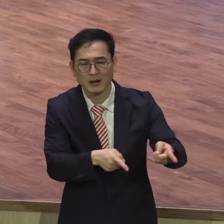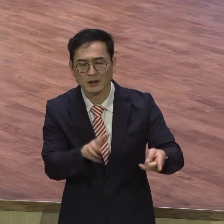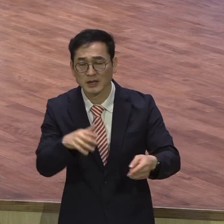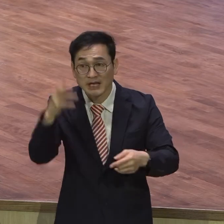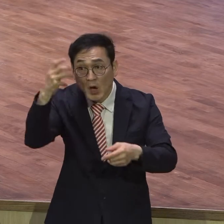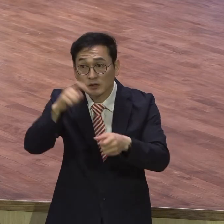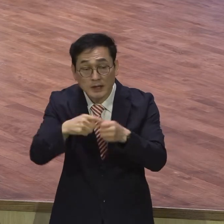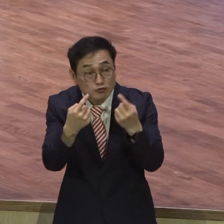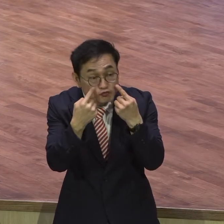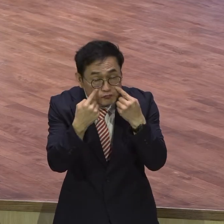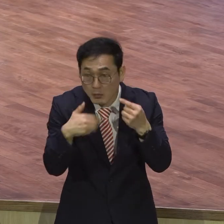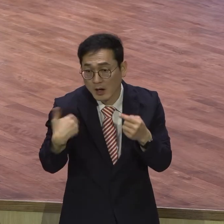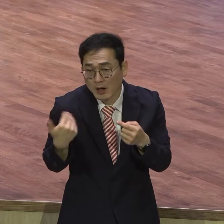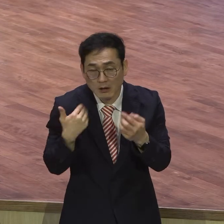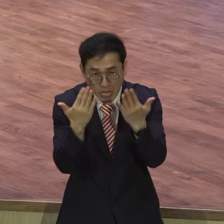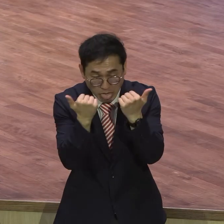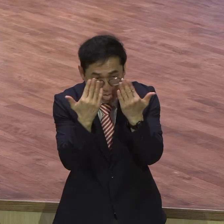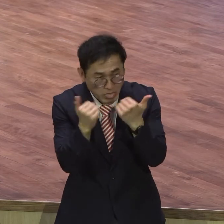이 시대에 답 없습니다